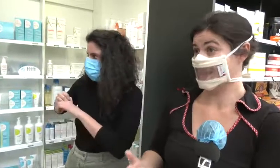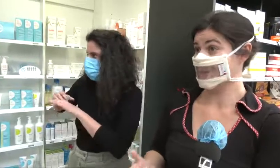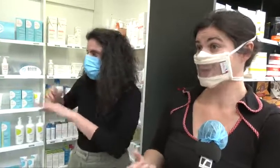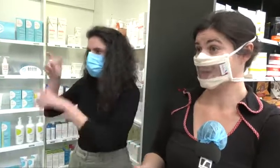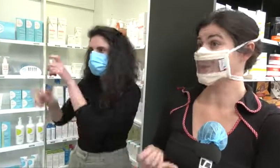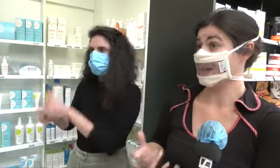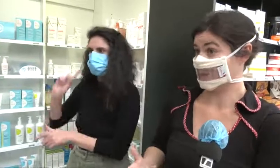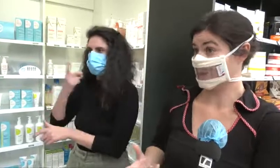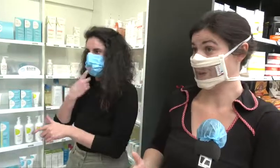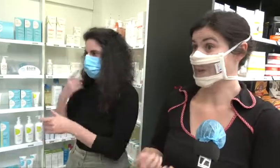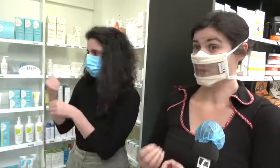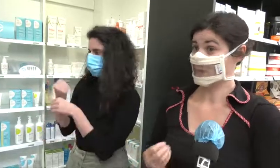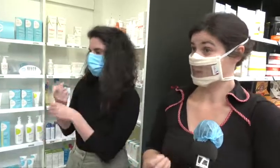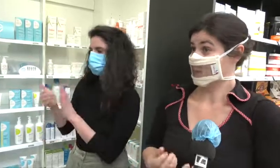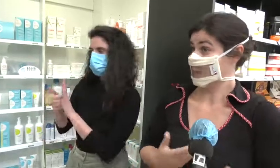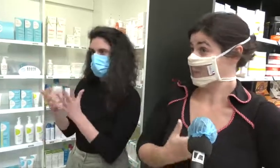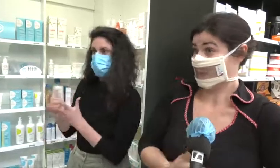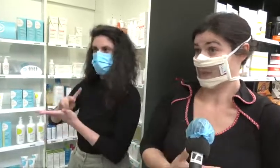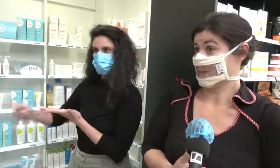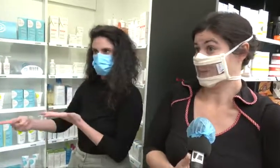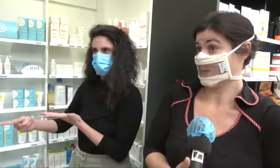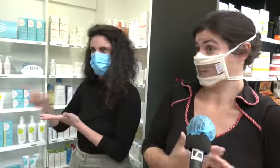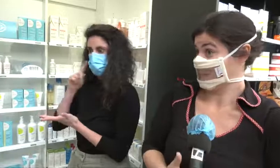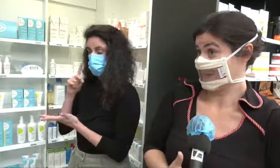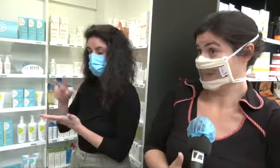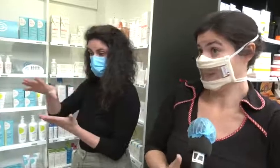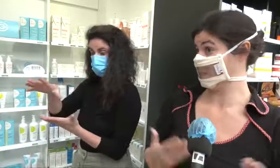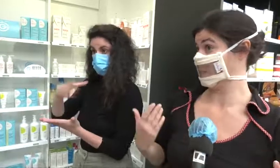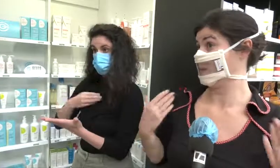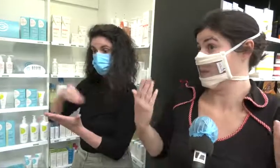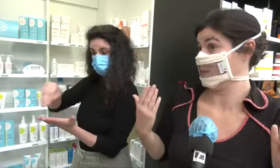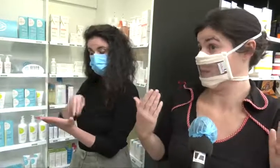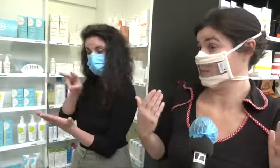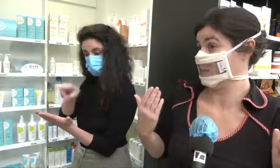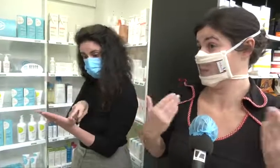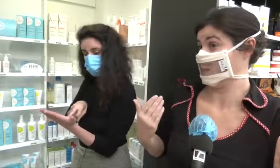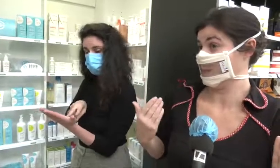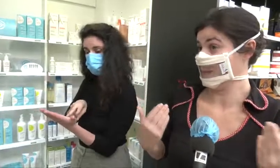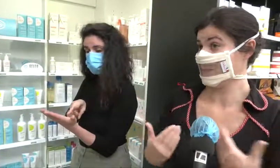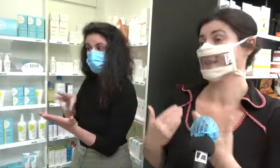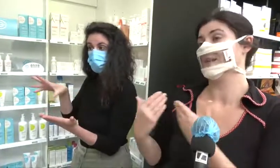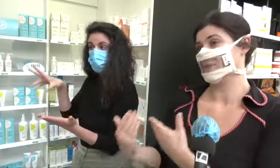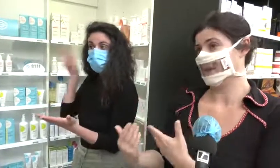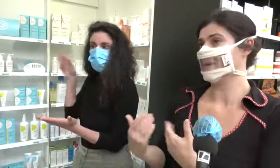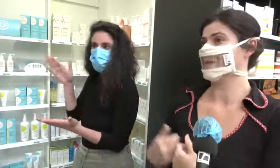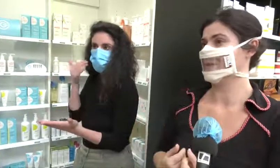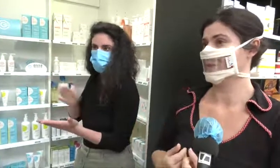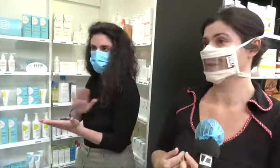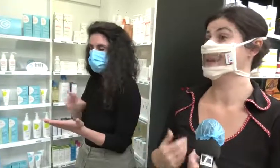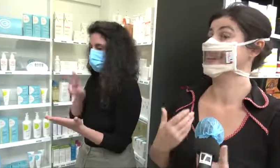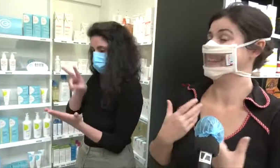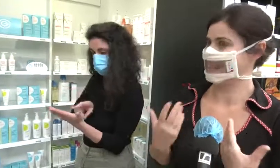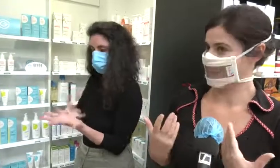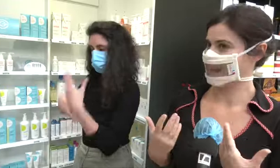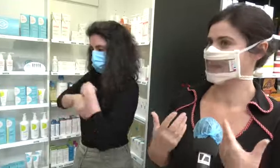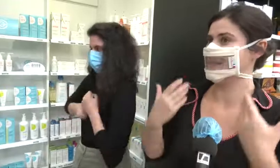qui exercent le métier de traducteur, puisque du coup, ils peuvent travailler à partir de français écrit, donc l'audition ne pose pas de problème, vers la vidéo.